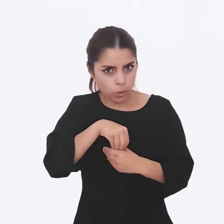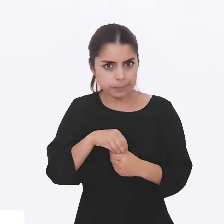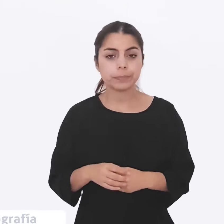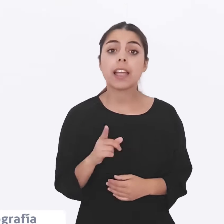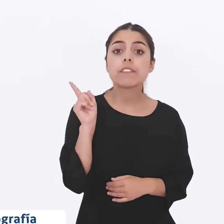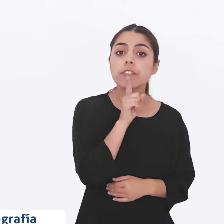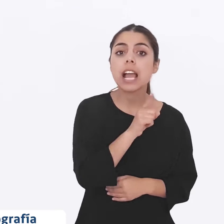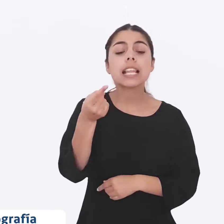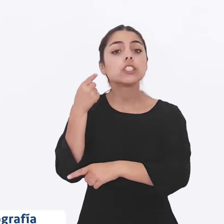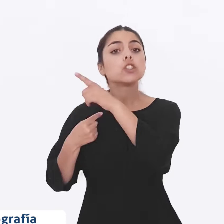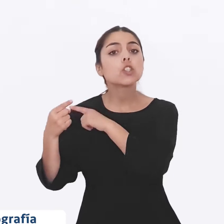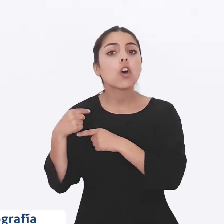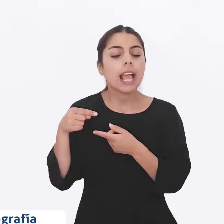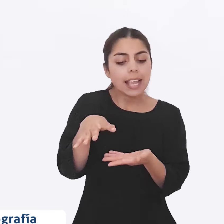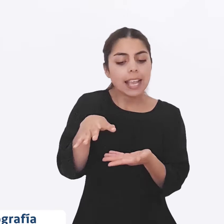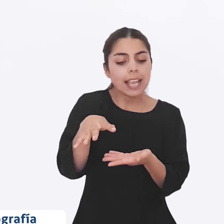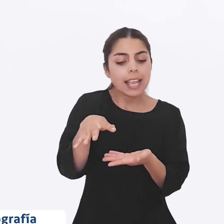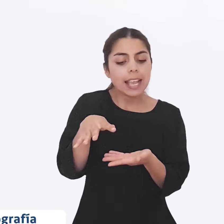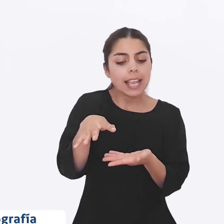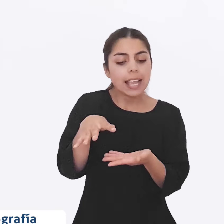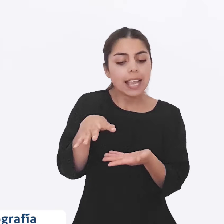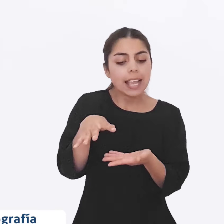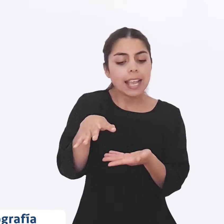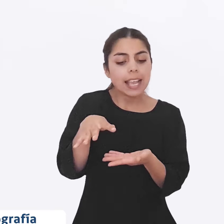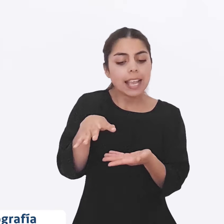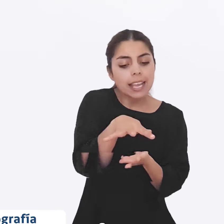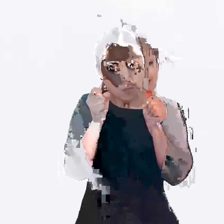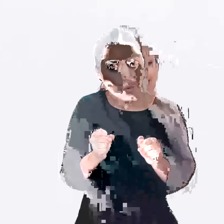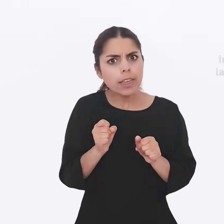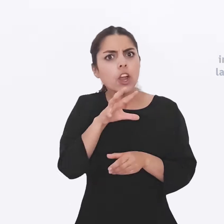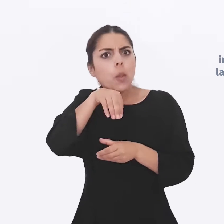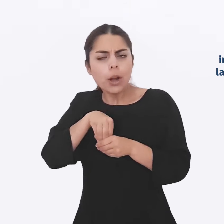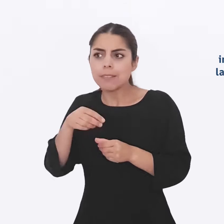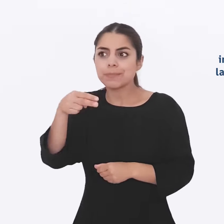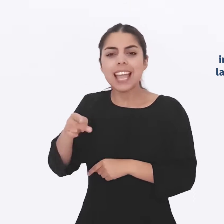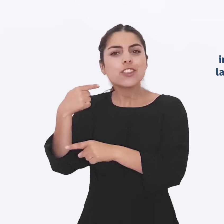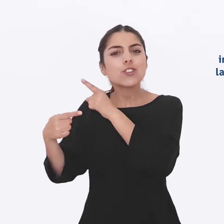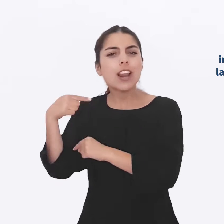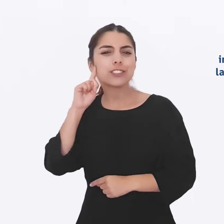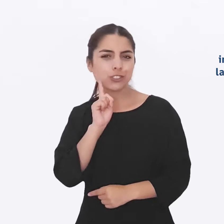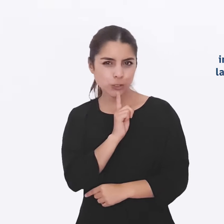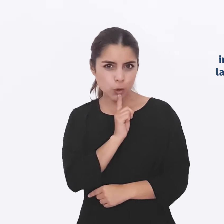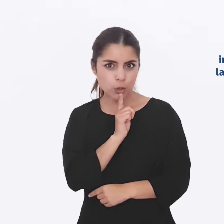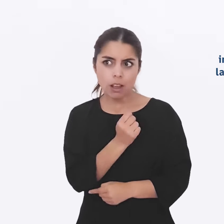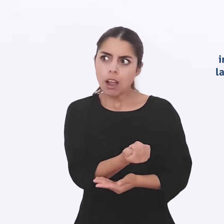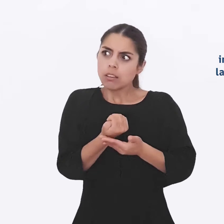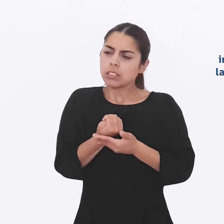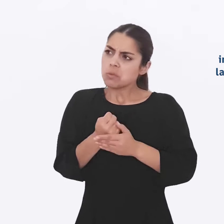Finalmente, la asignatura de Historia, Geografía y Ciencias es un buen espacio para enriquecer el currículum incorporando historia sorda, elementos que fortalezcan